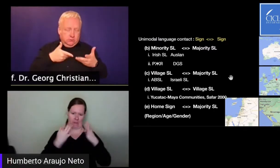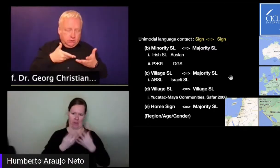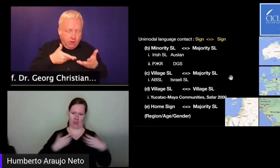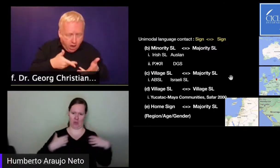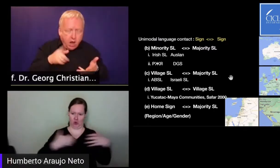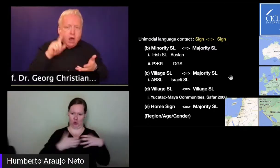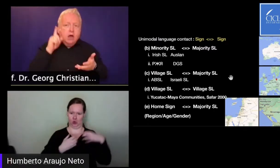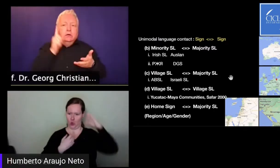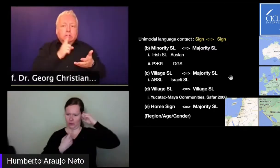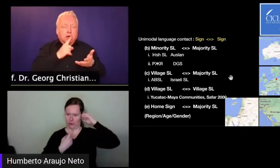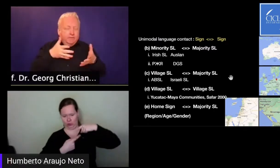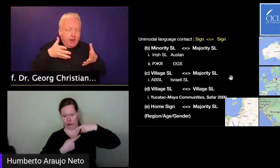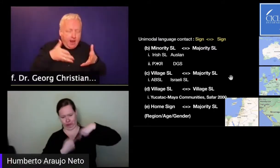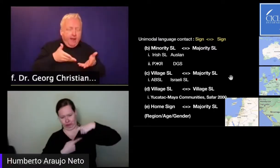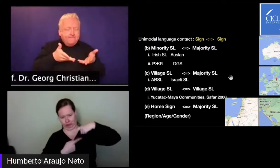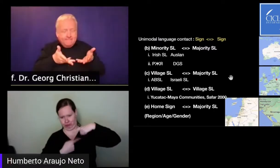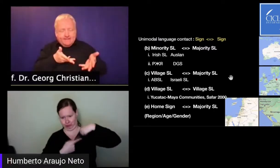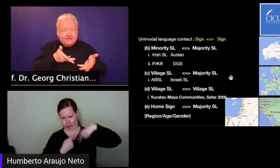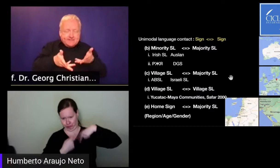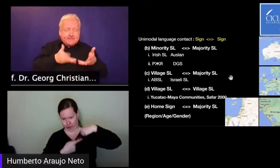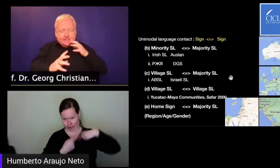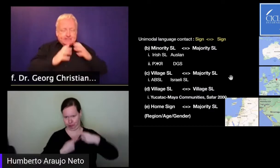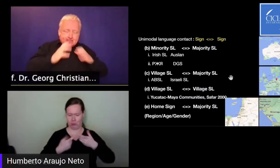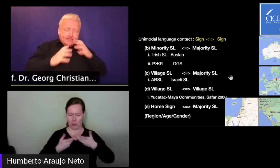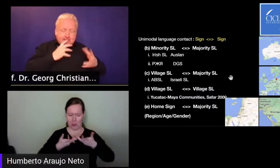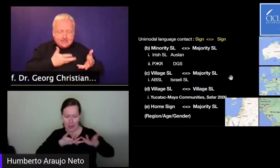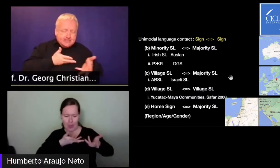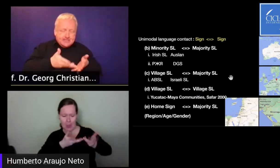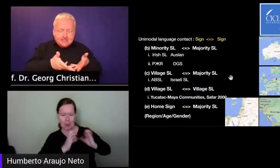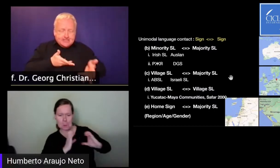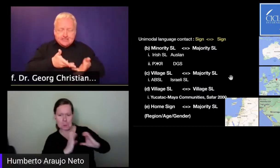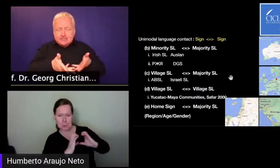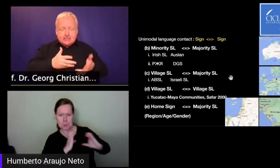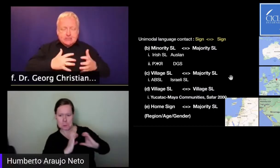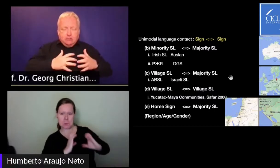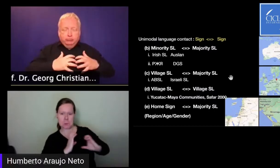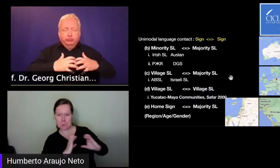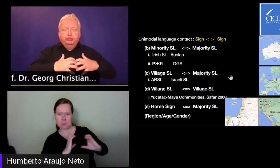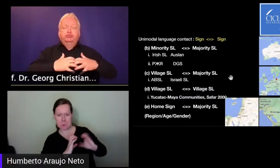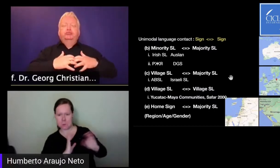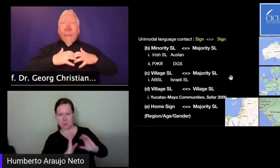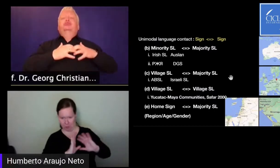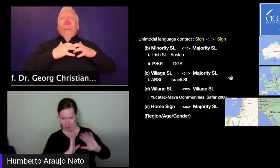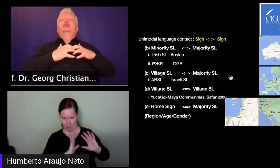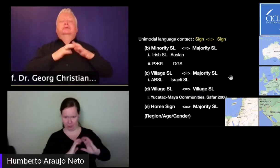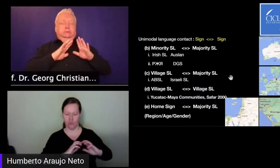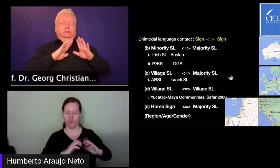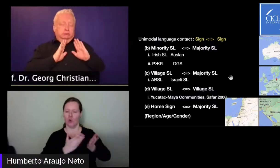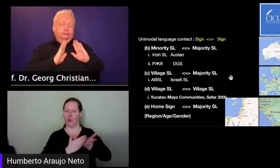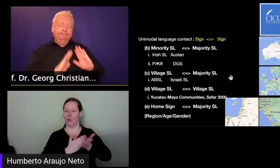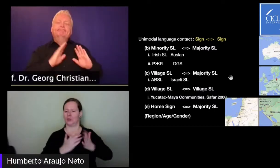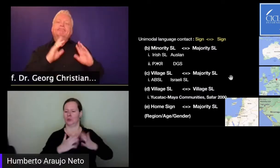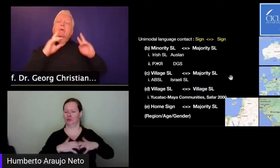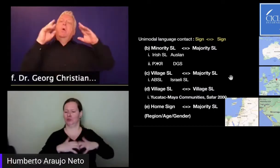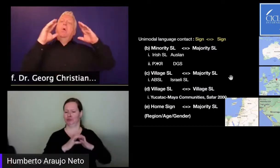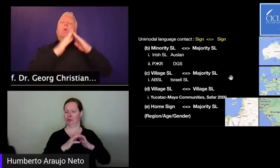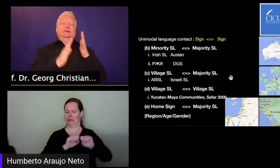não tem surdos interagindo e o que acontece basicamente é uma comunicação familiar que dá origem